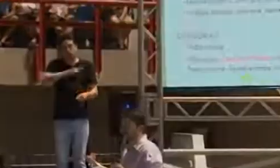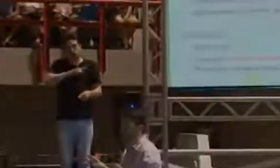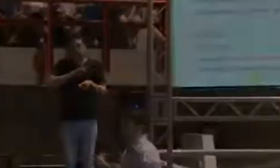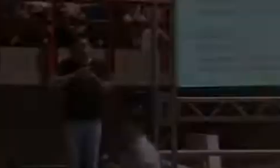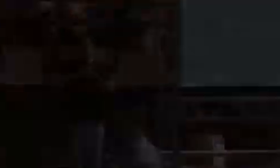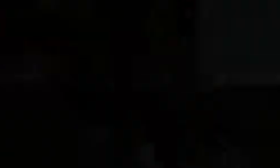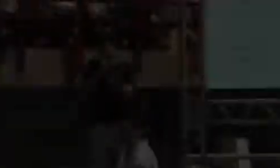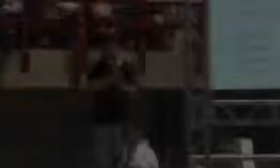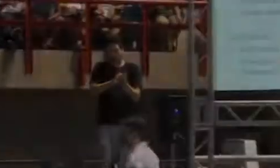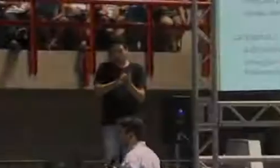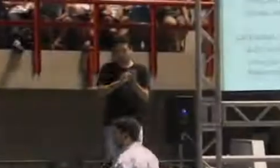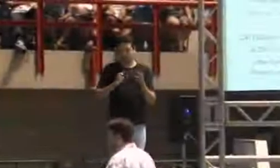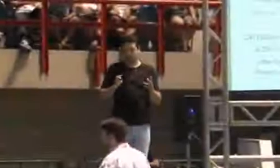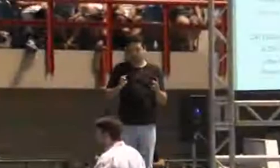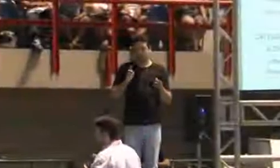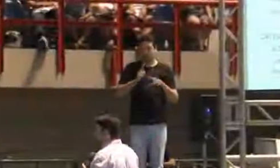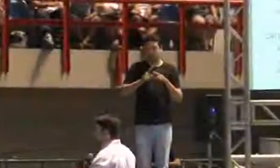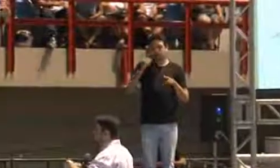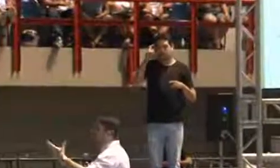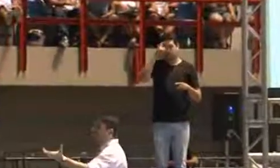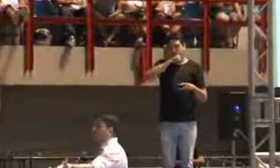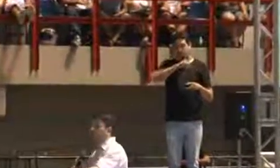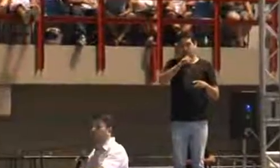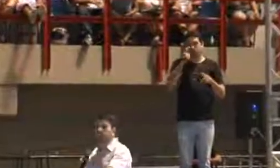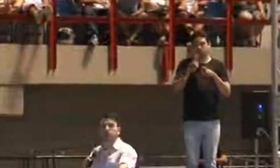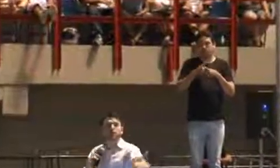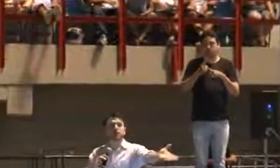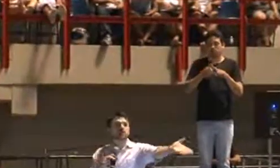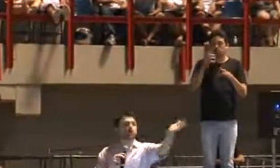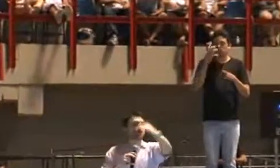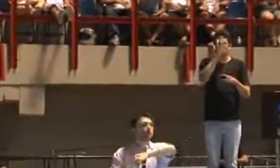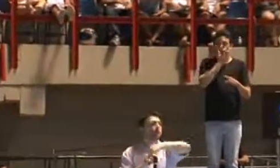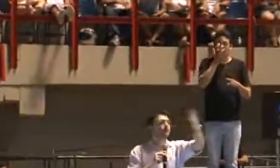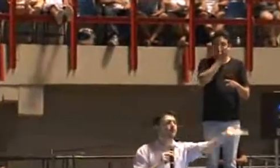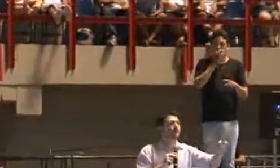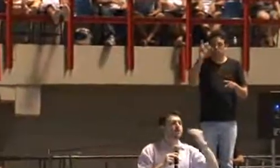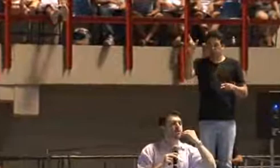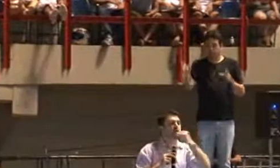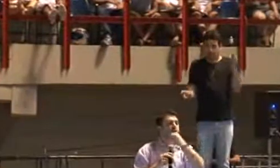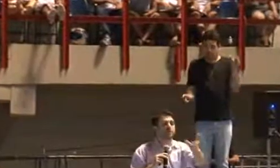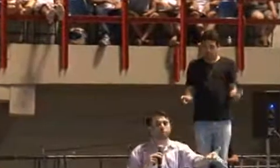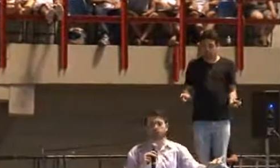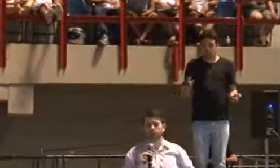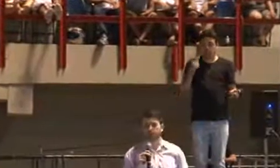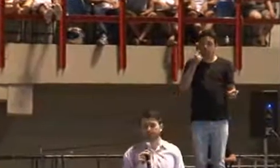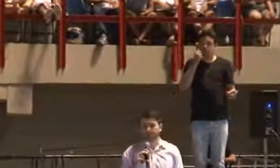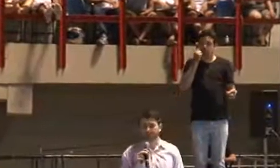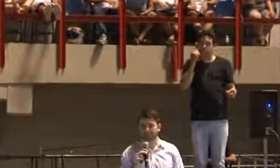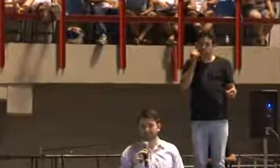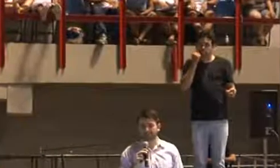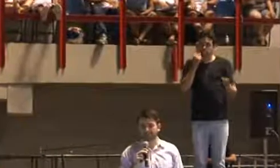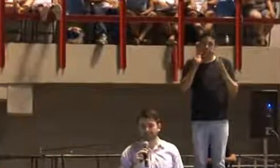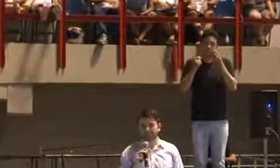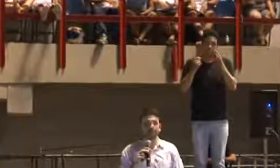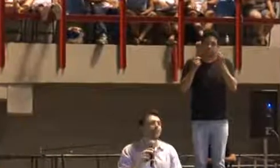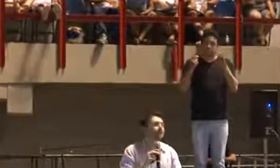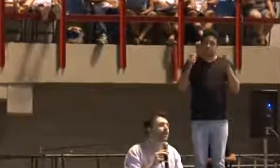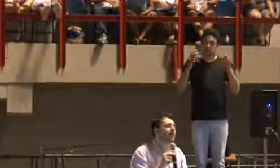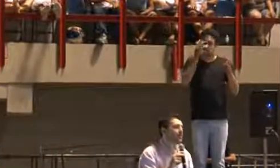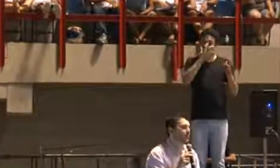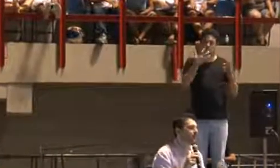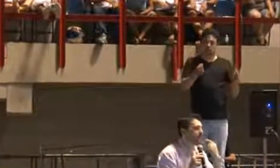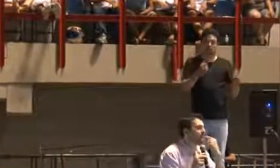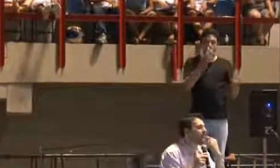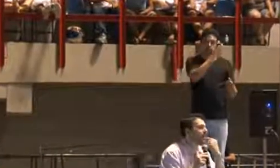acontecer, mas é muito difícil. Beijo na boca, só se os dois tiverem feridinhas na boca. Aí me dá